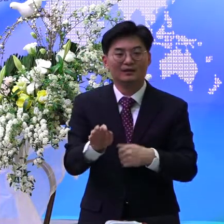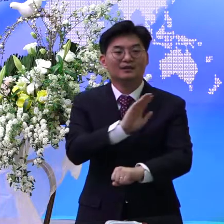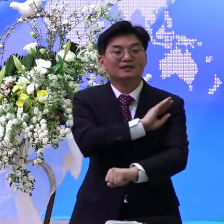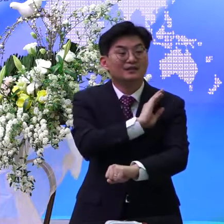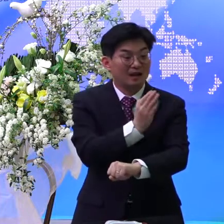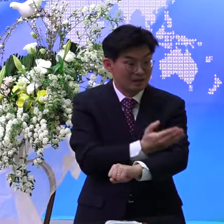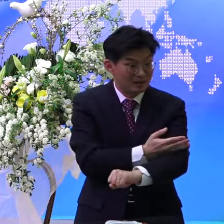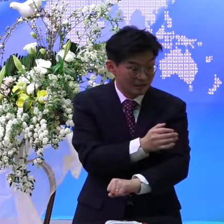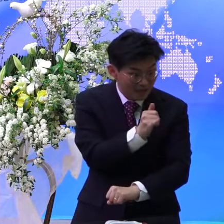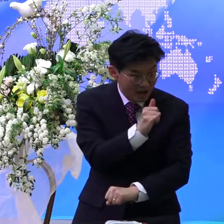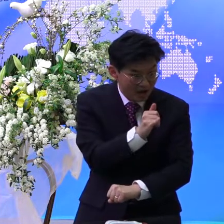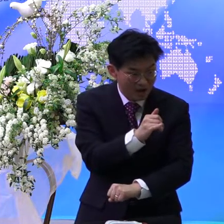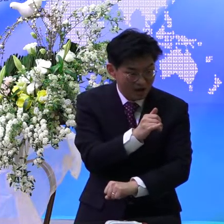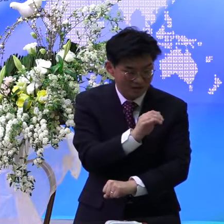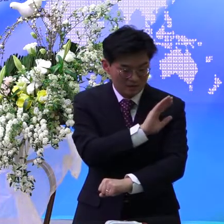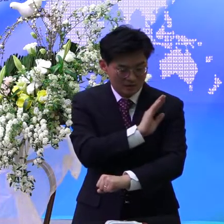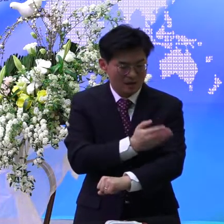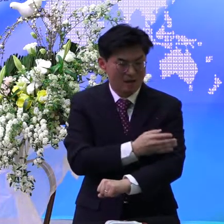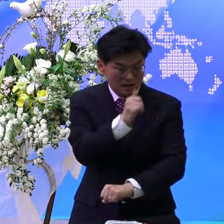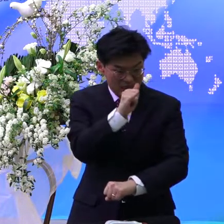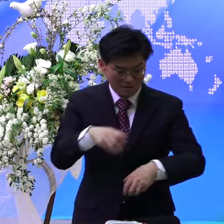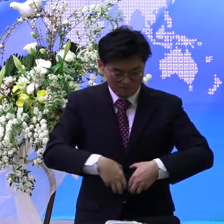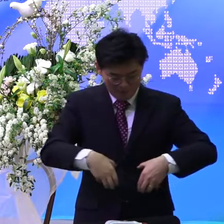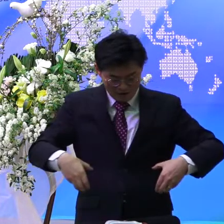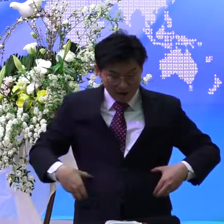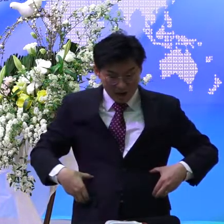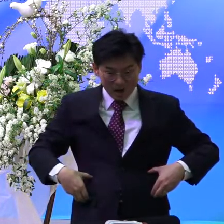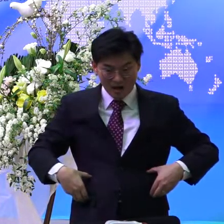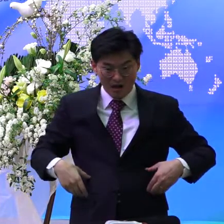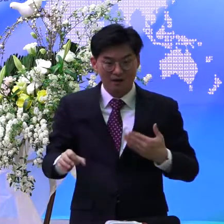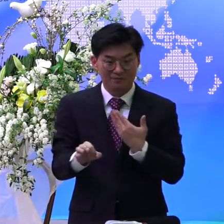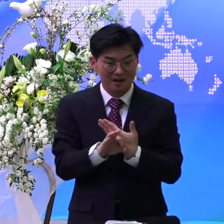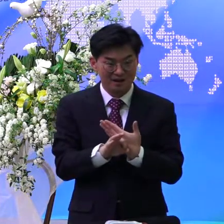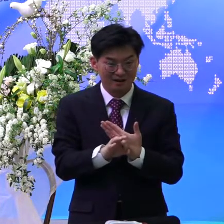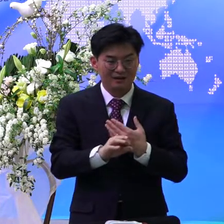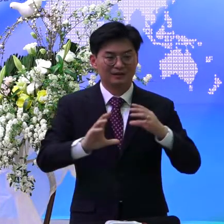세상에 나가서 나의 증인이 될 것이다 하는 것입니다.